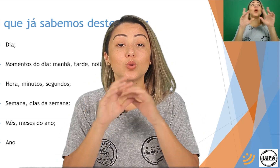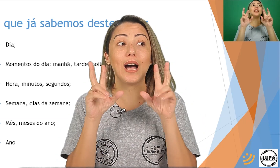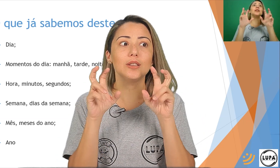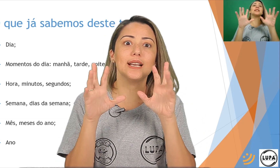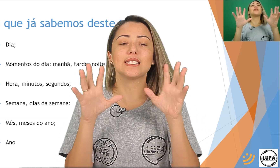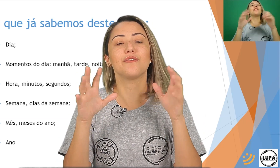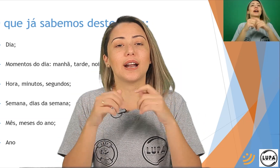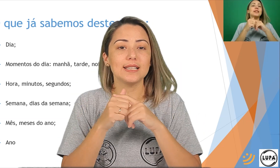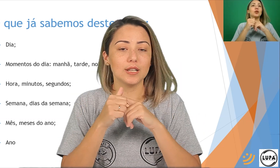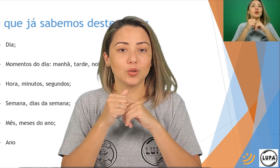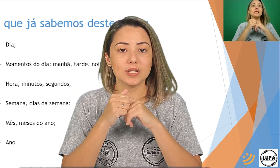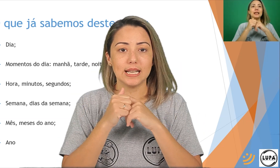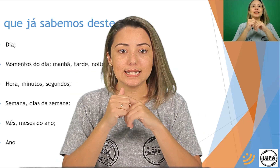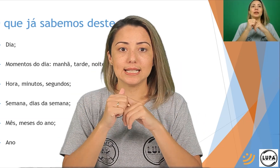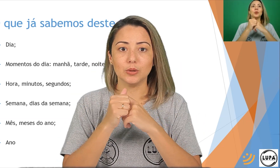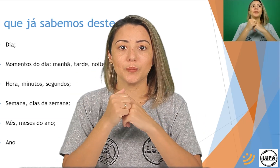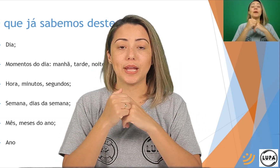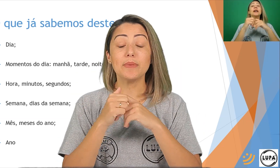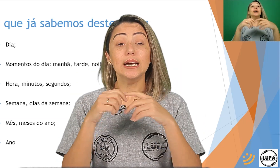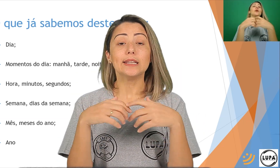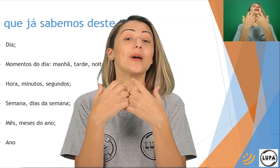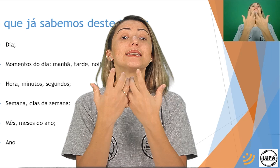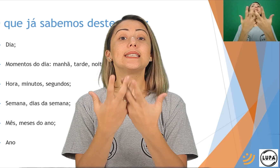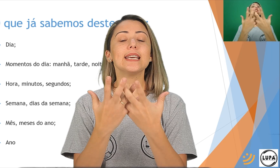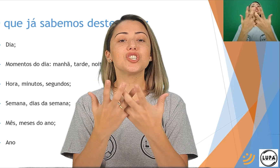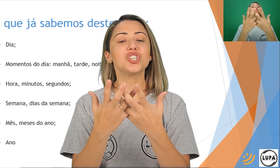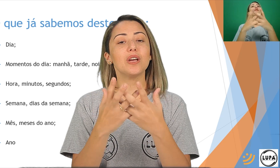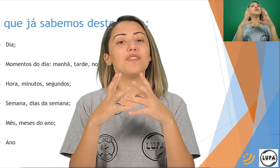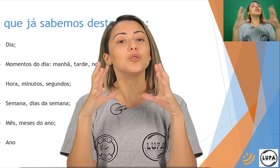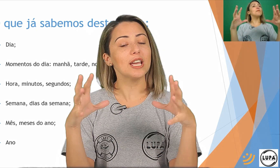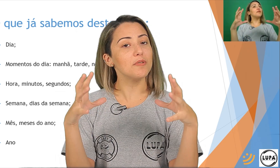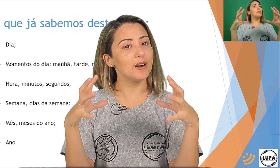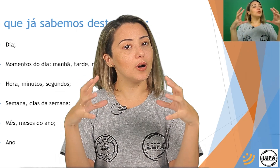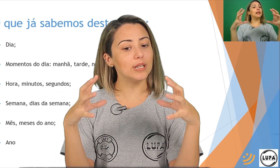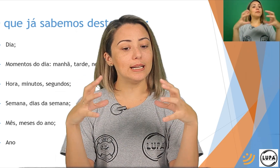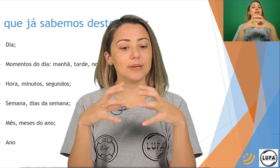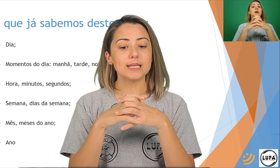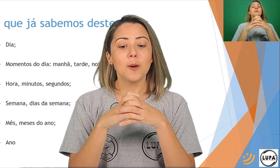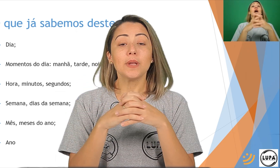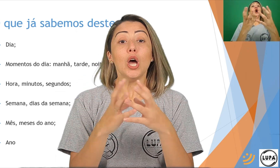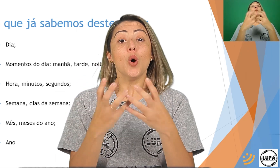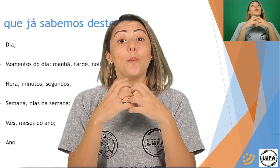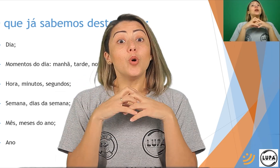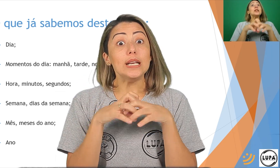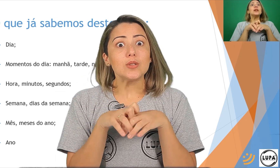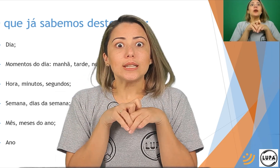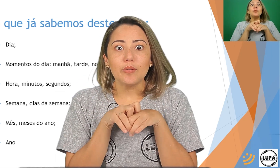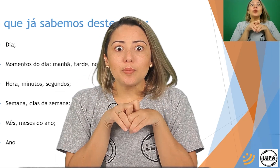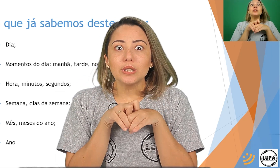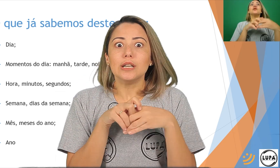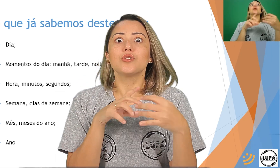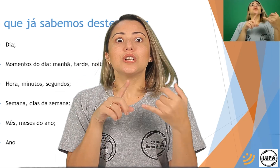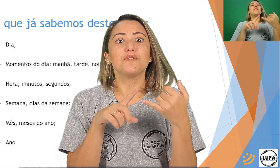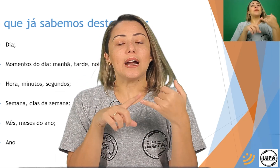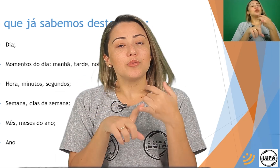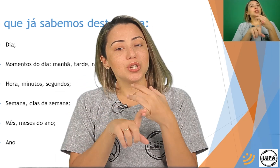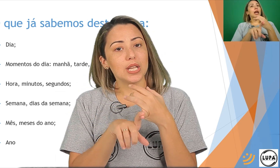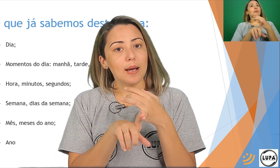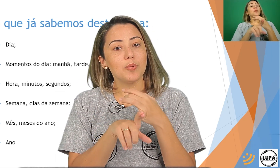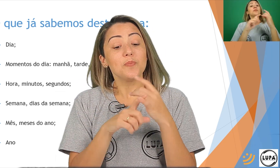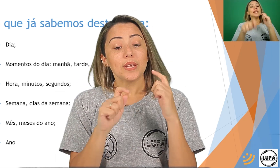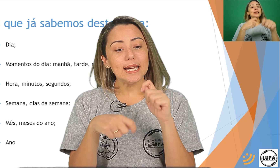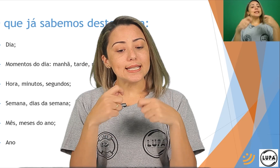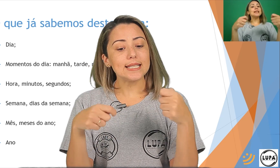que está situado aí essa frase que eu estou sinalizando, tá? Então é assim que a gente define o tempo verbal da Libras. Por isso é tão importante os